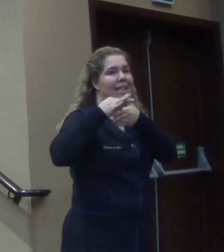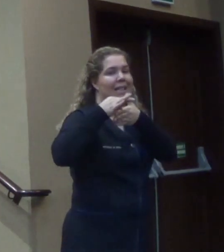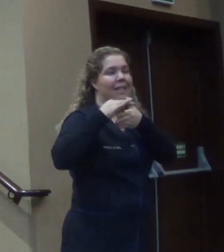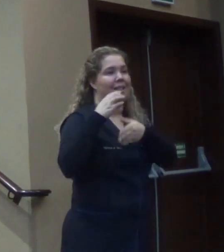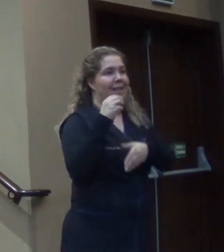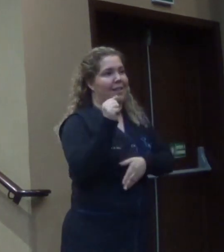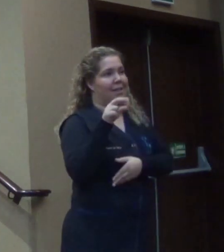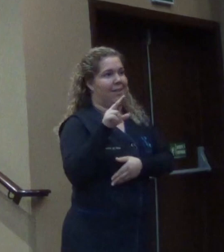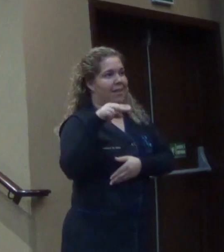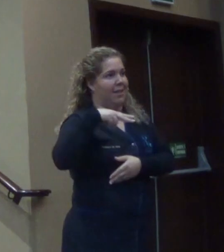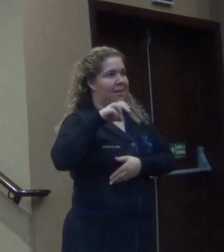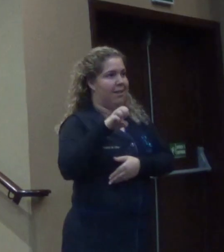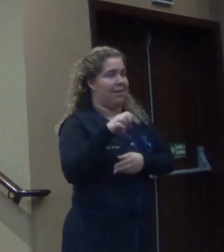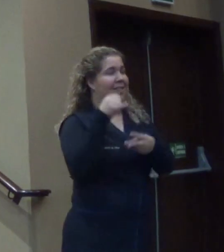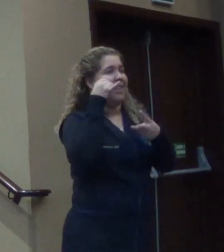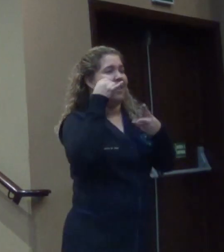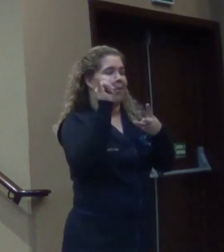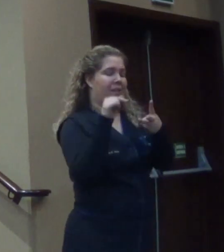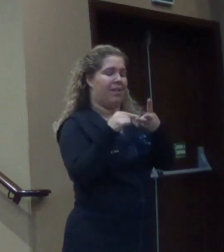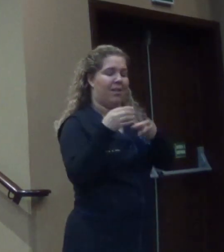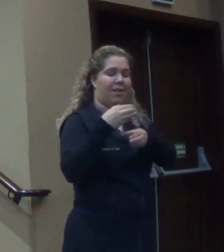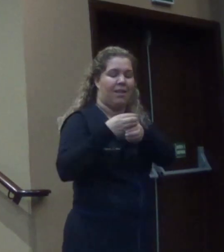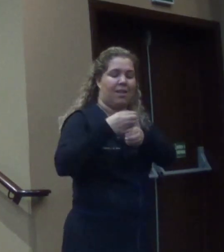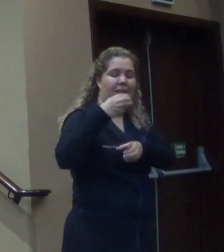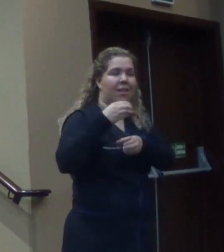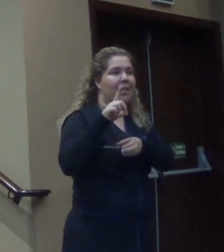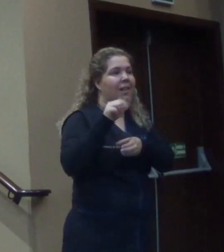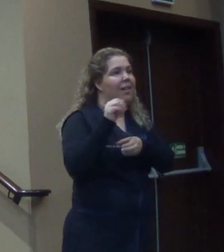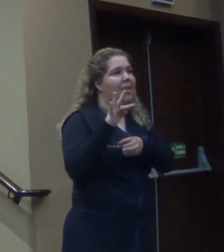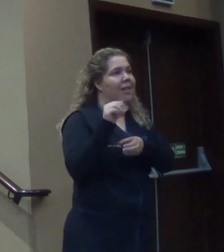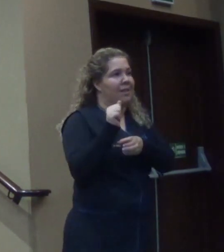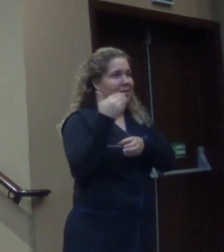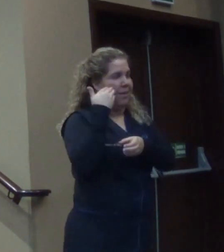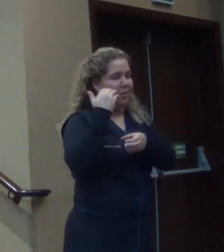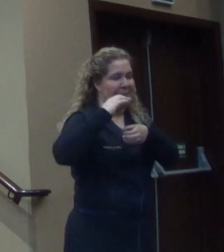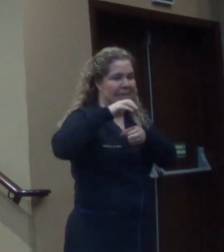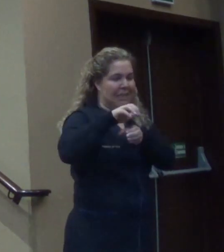não comer embutidos,